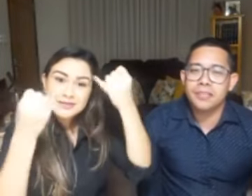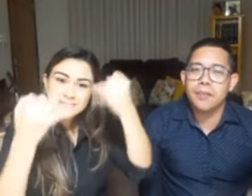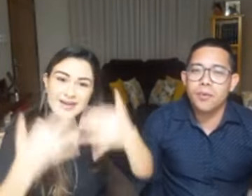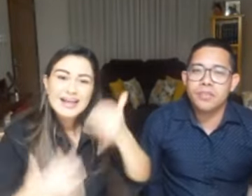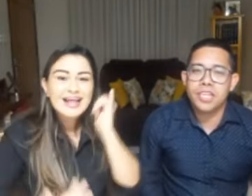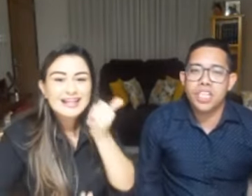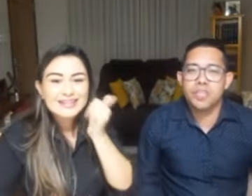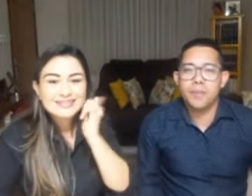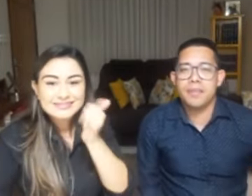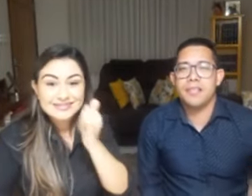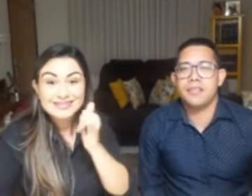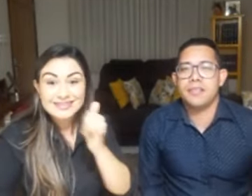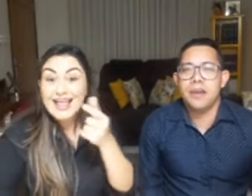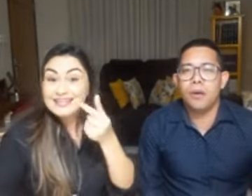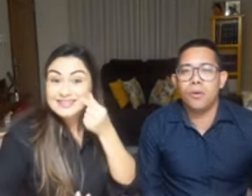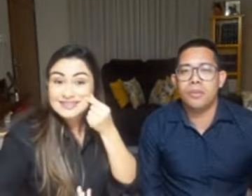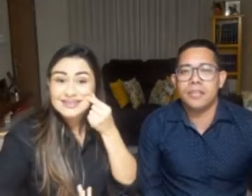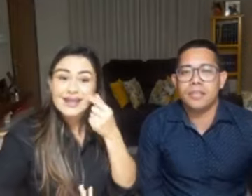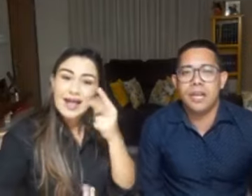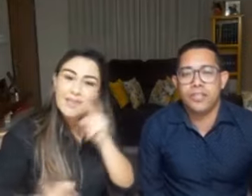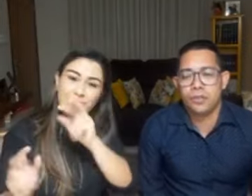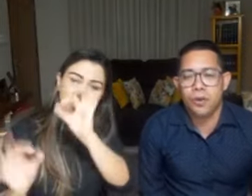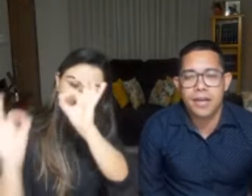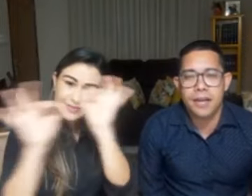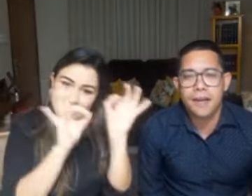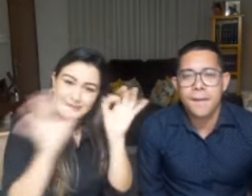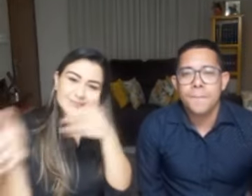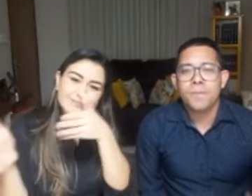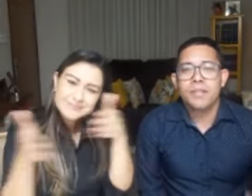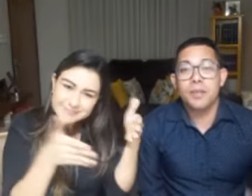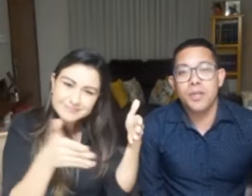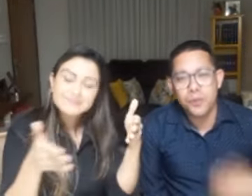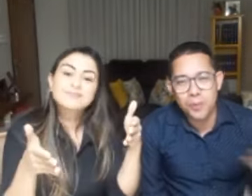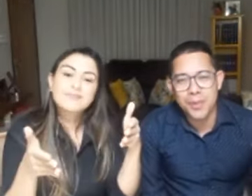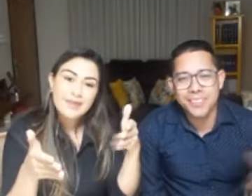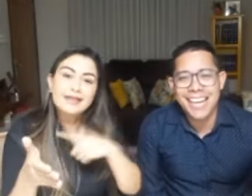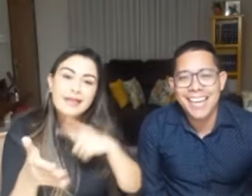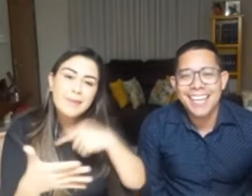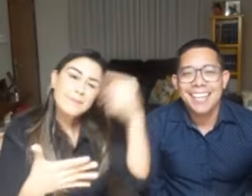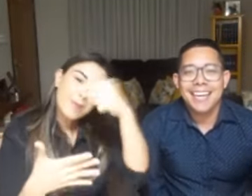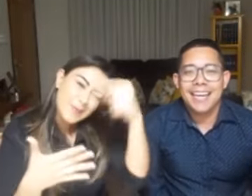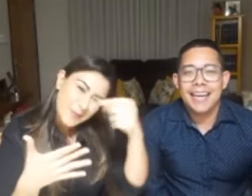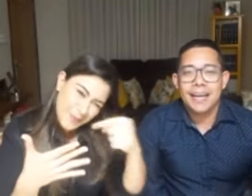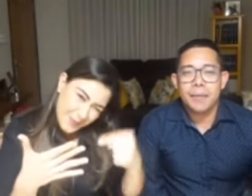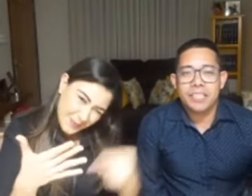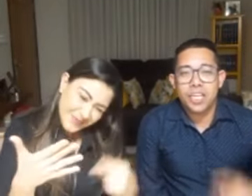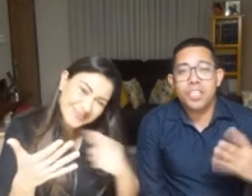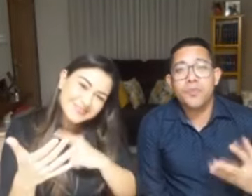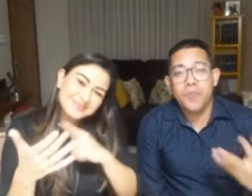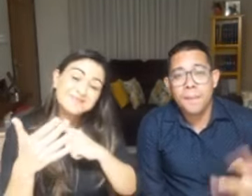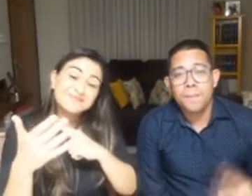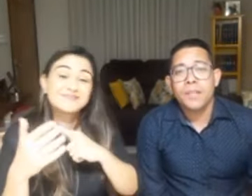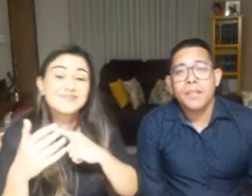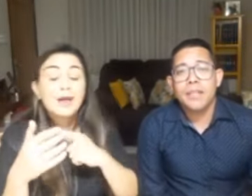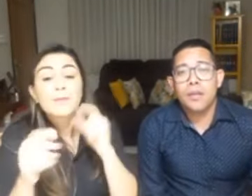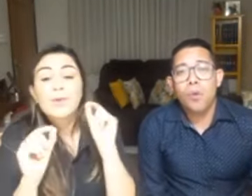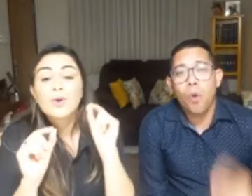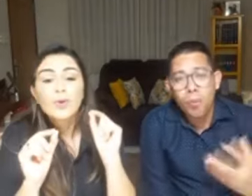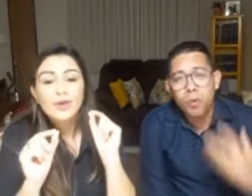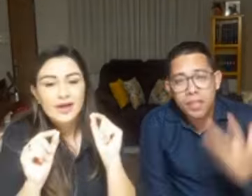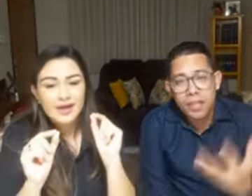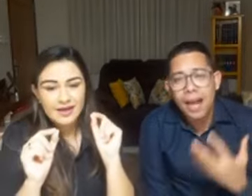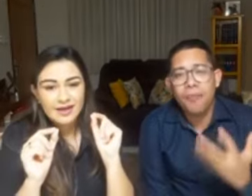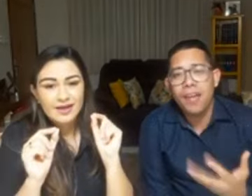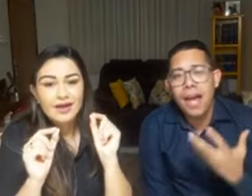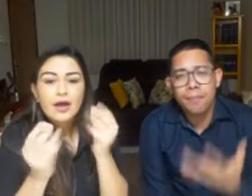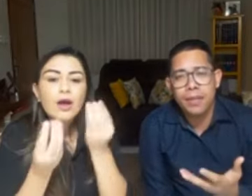alguns testemunhos que a gente presencia ao longo dessa trajetória aí, que são inúmeros, né? Mas a gente vê que